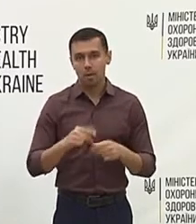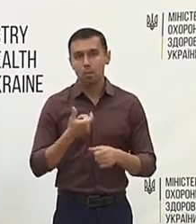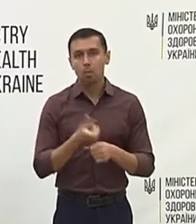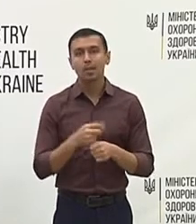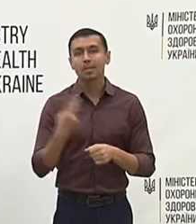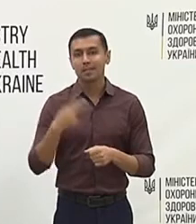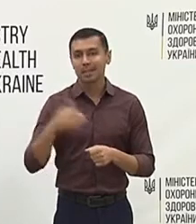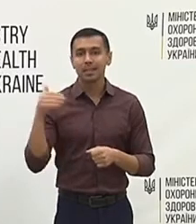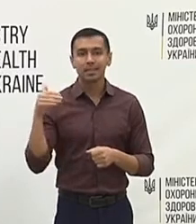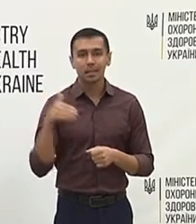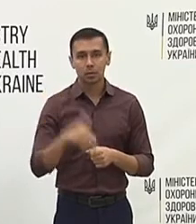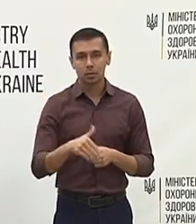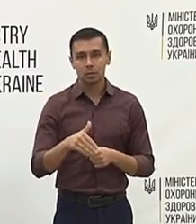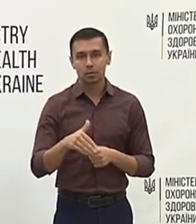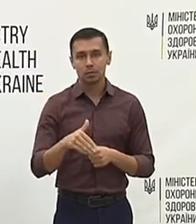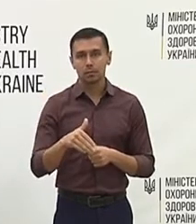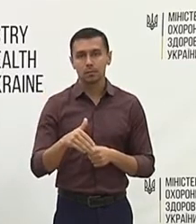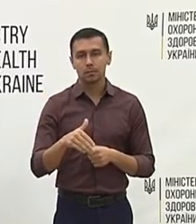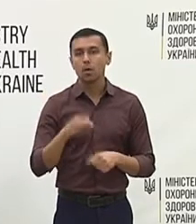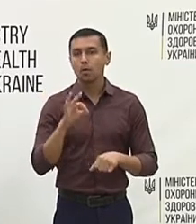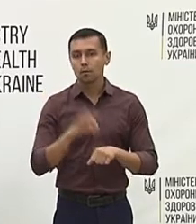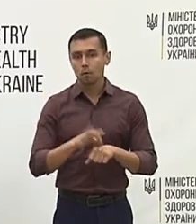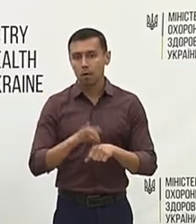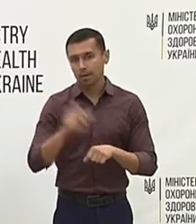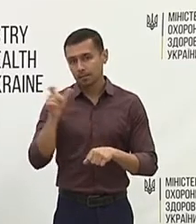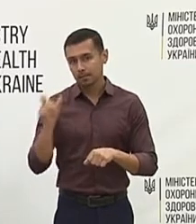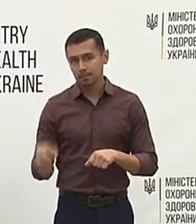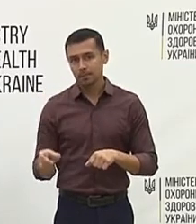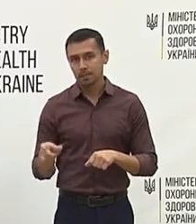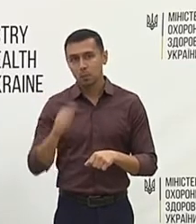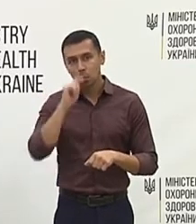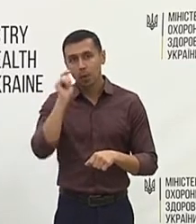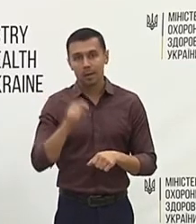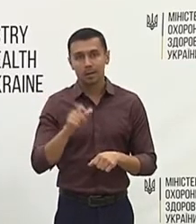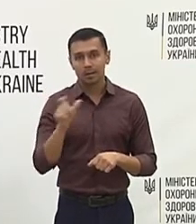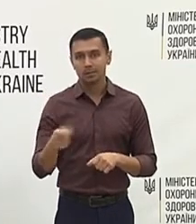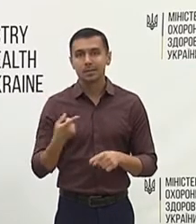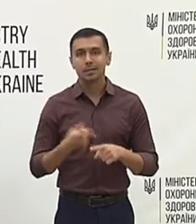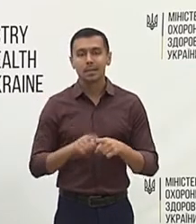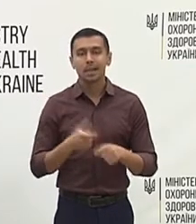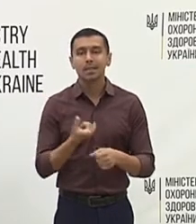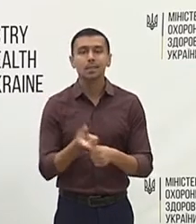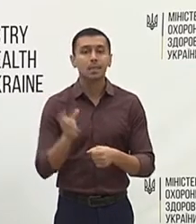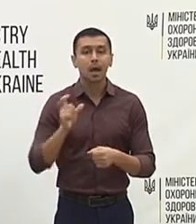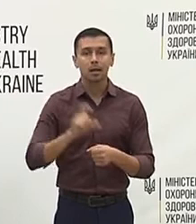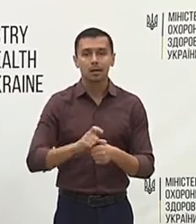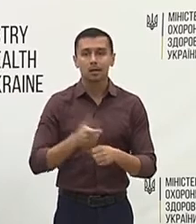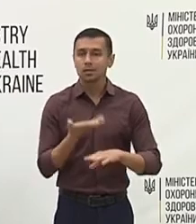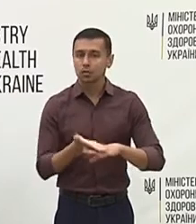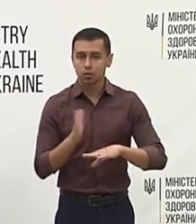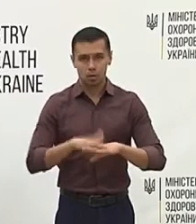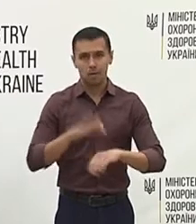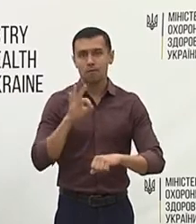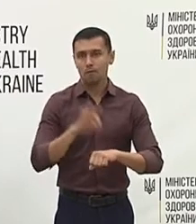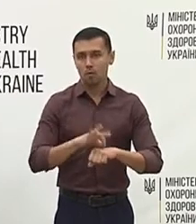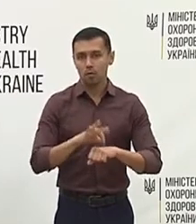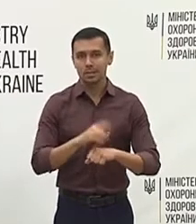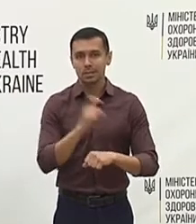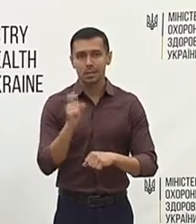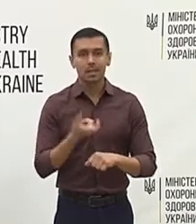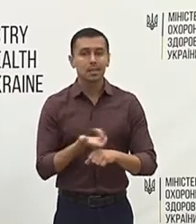понад 20 тисяч хворих українців. Це найтяжкі хворі